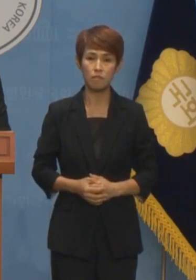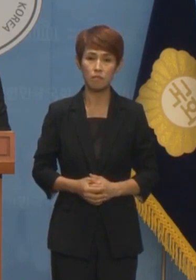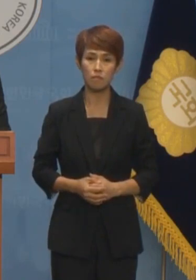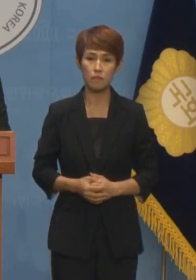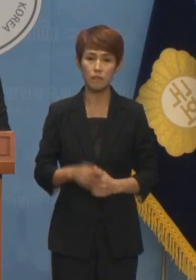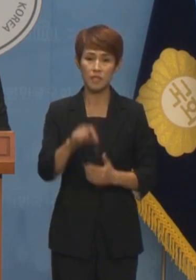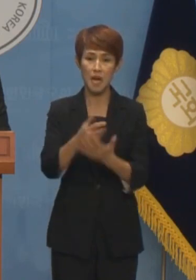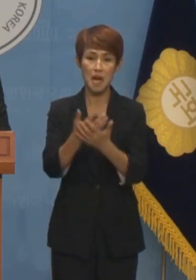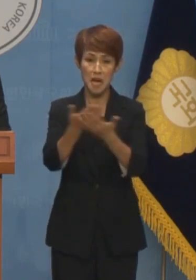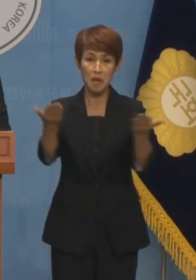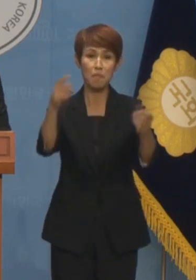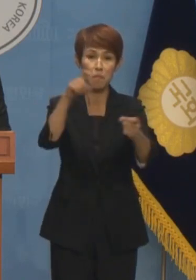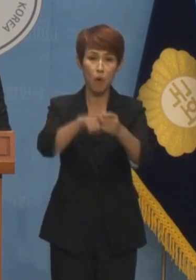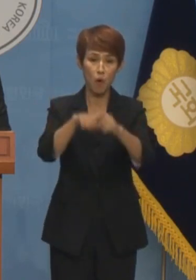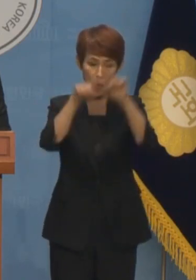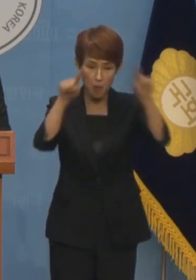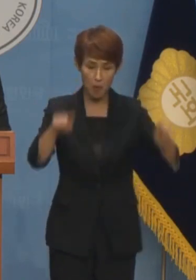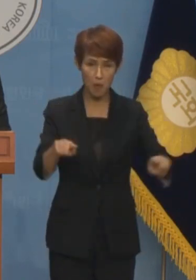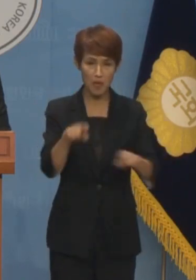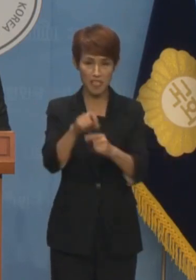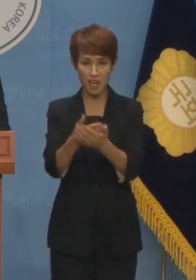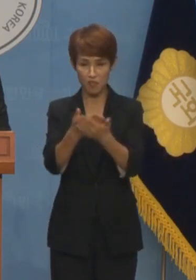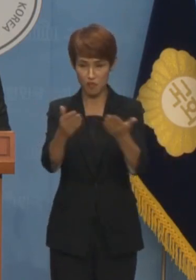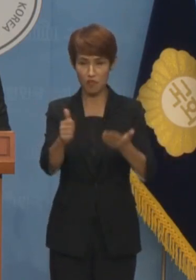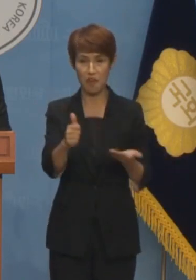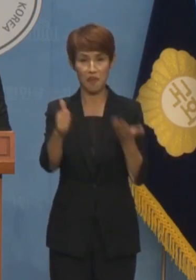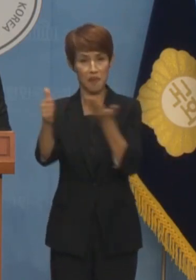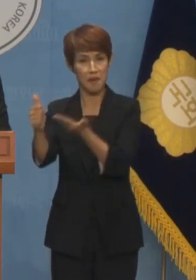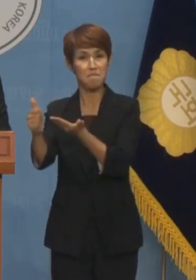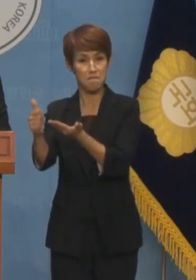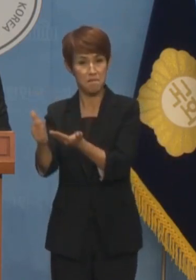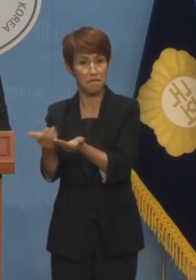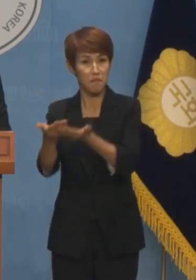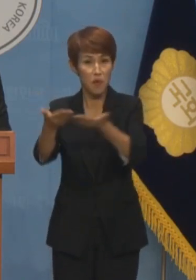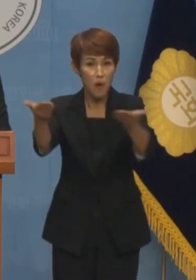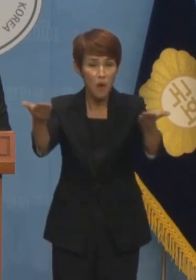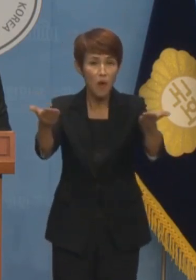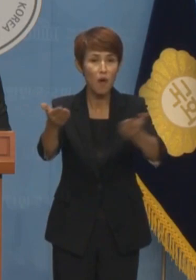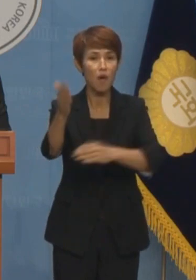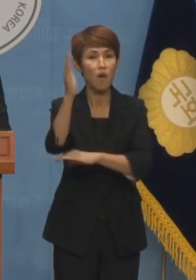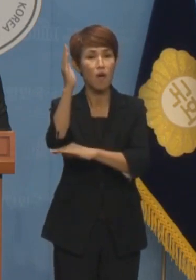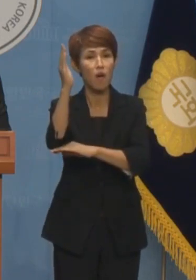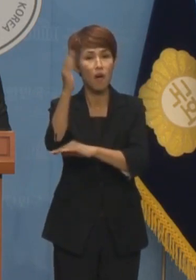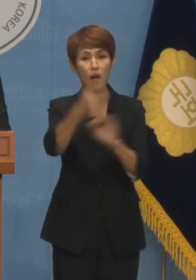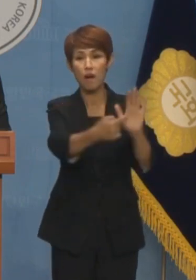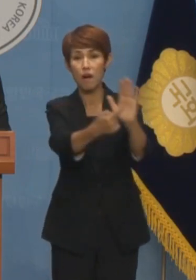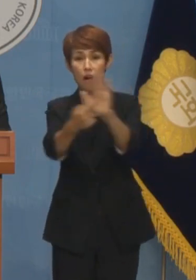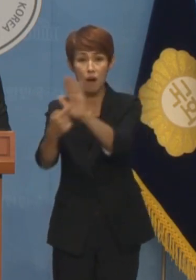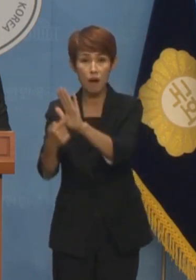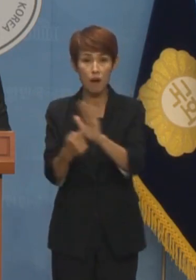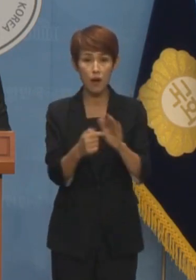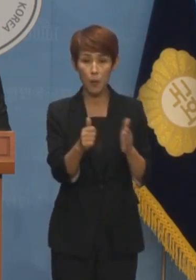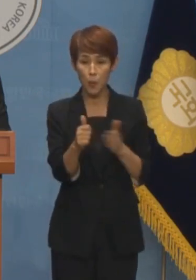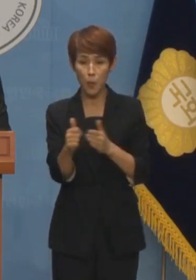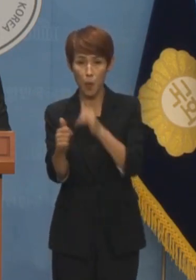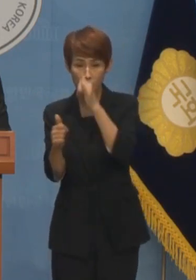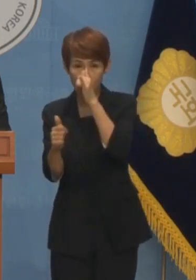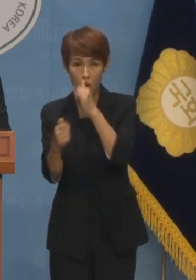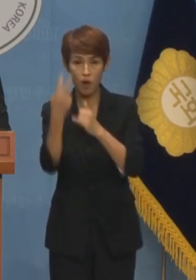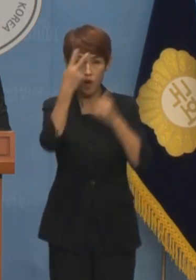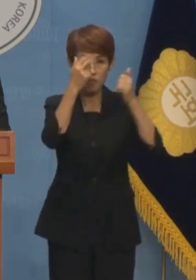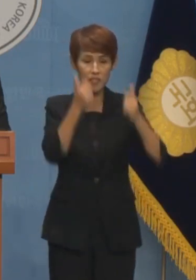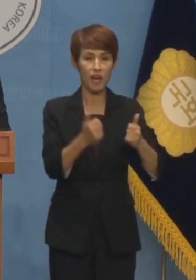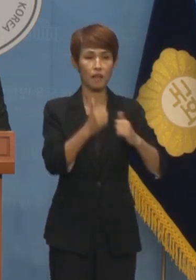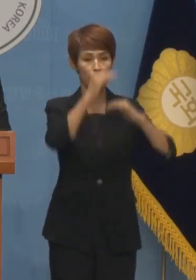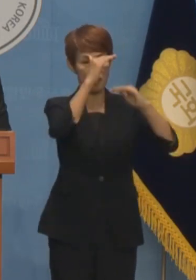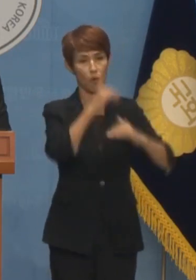보도자료 형태로 정리해 기자들에게 전달하도록 하여 다수 언론 매체에 의해 보도되도록 했다는 것이 검찰 측